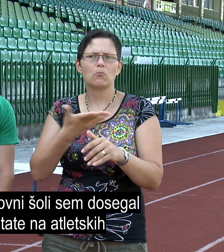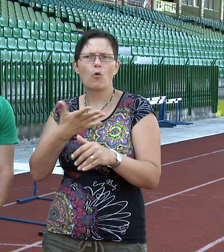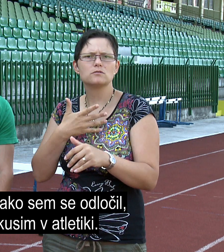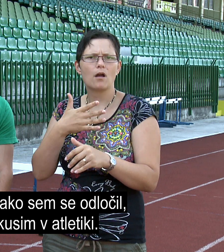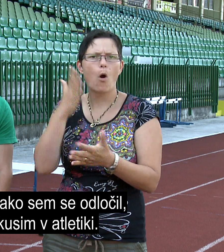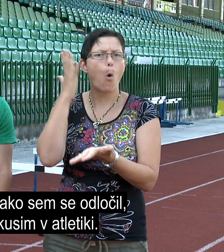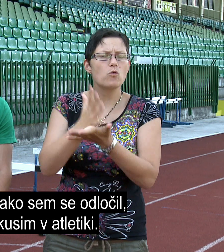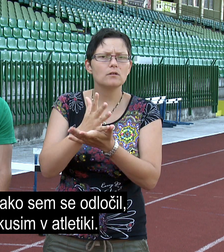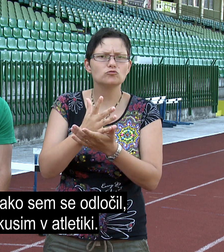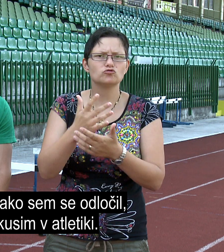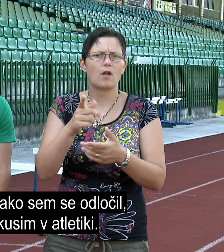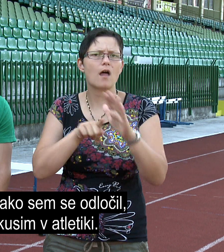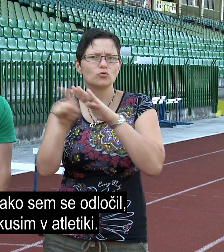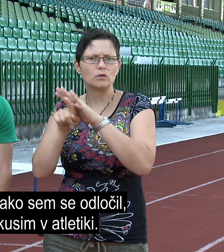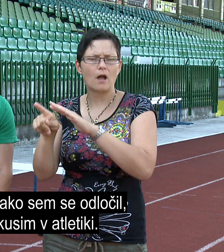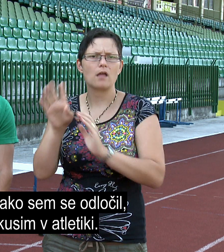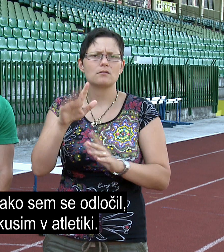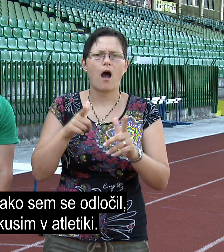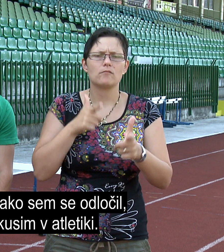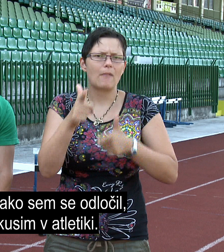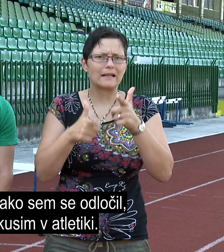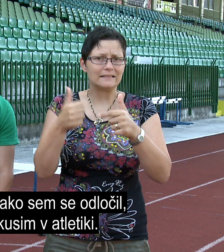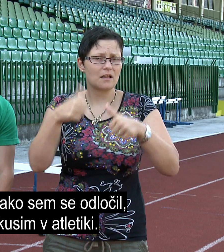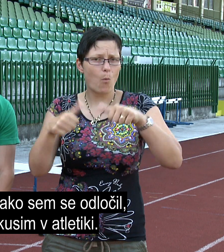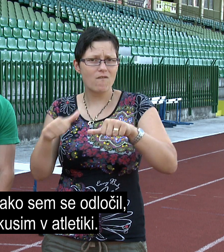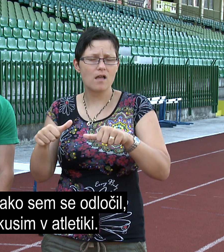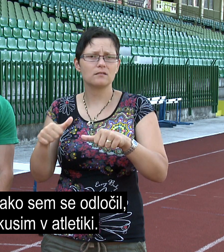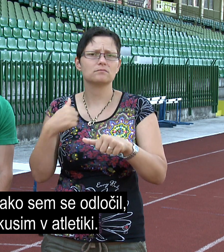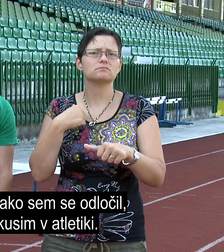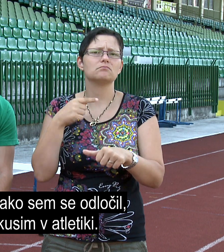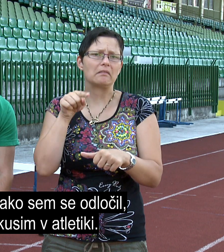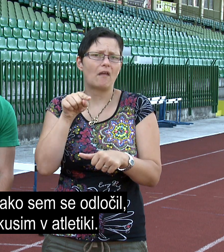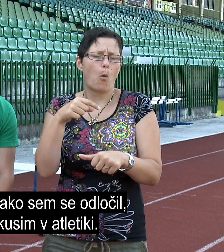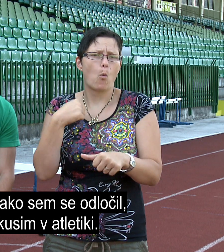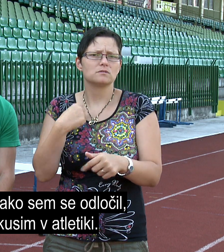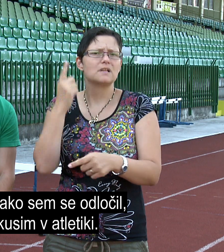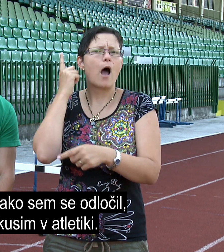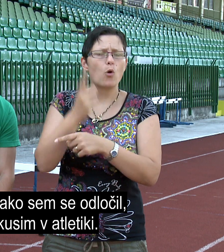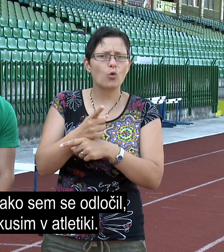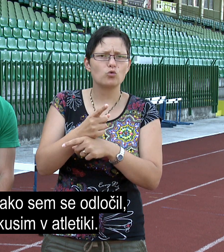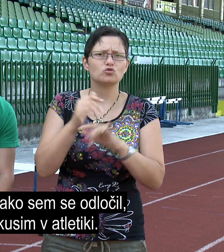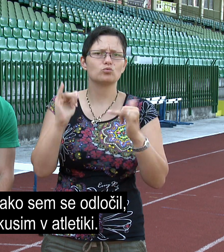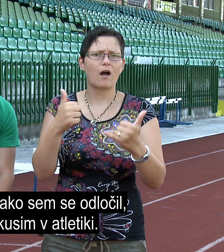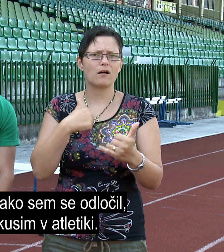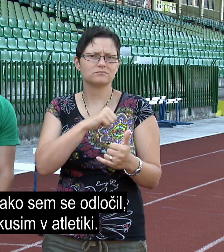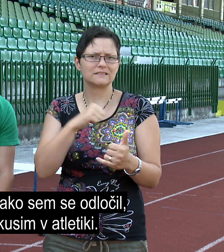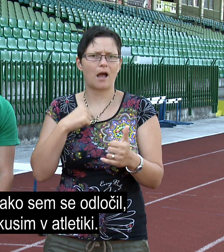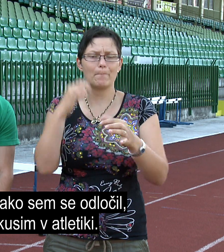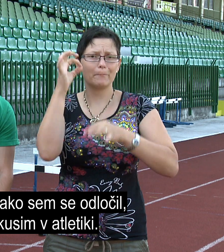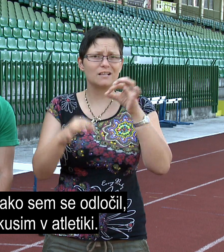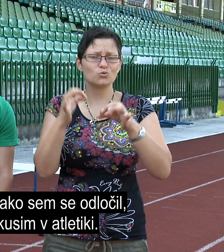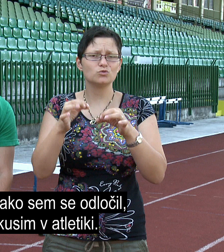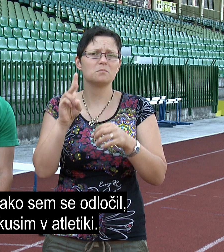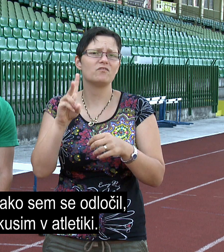na atletskih tekmovanjih. In tako sem se odločil, da se preizkusim v atletiki.